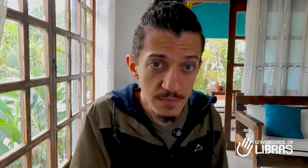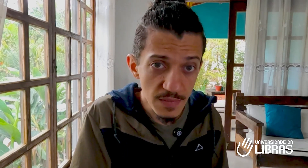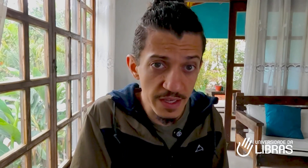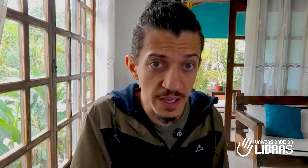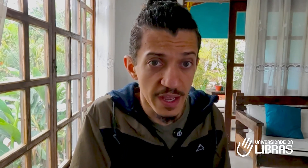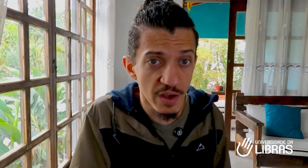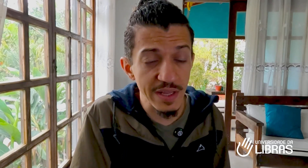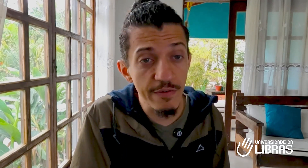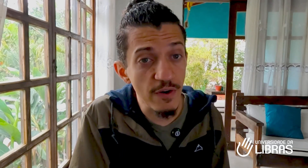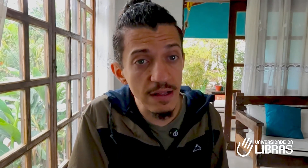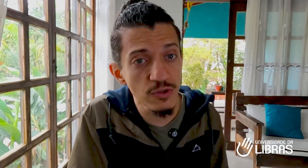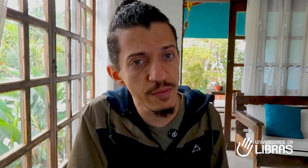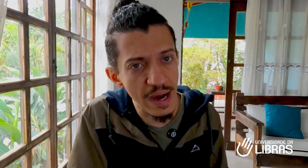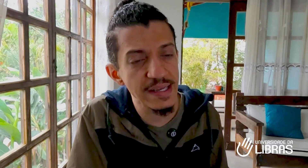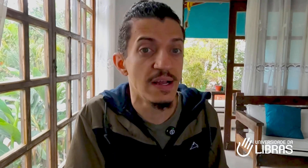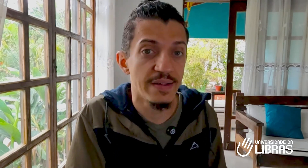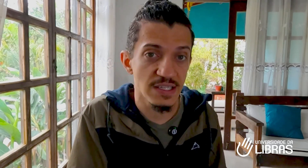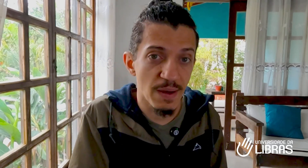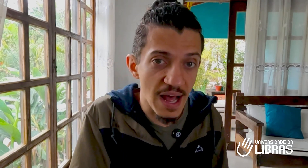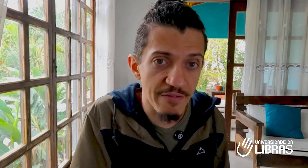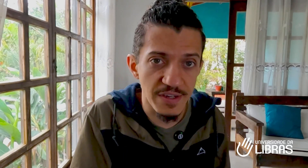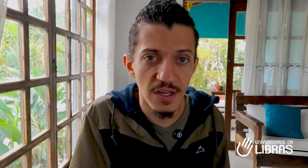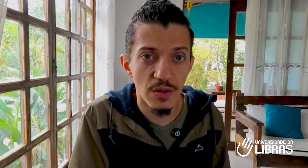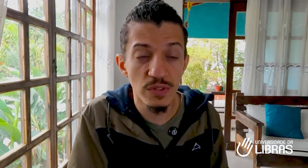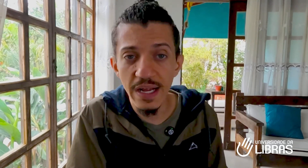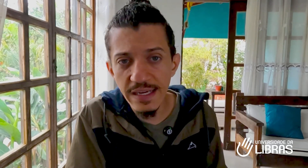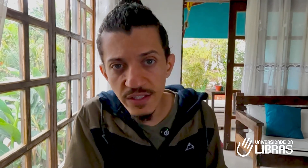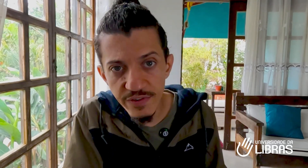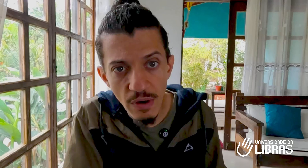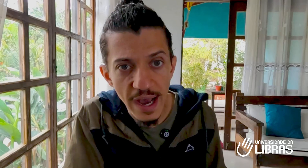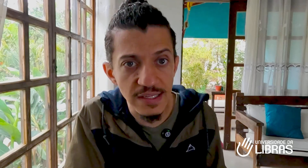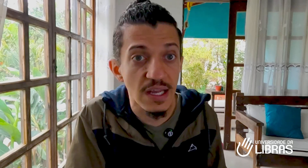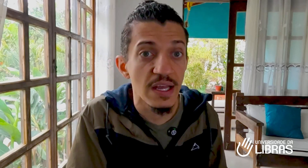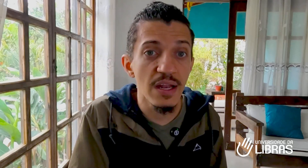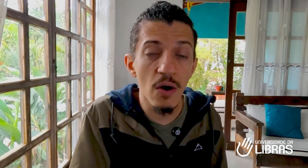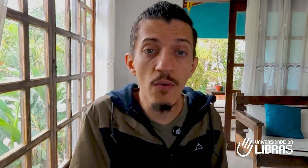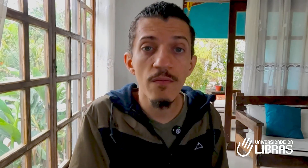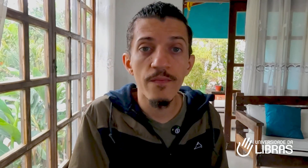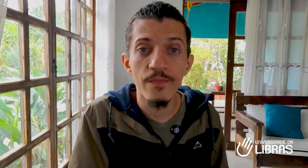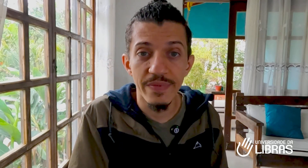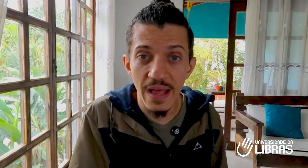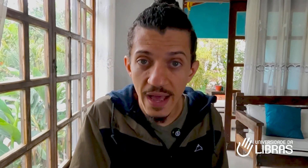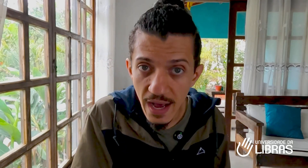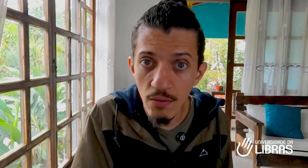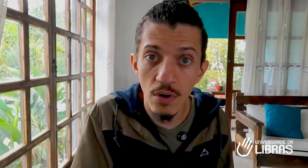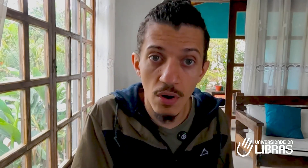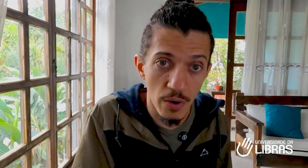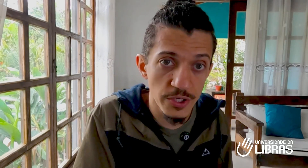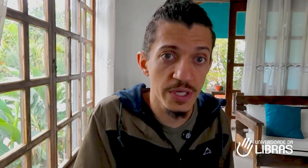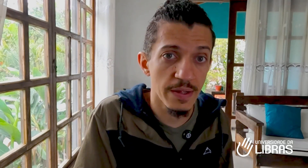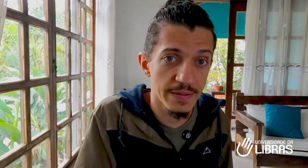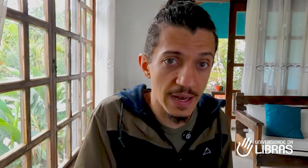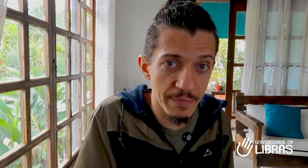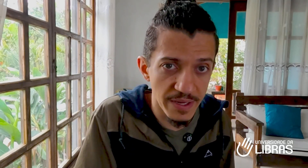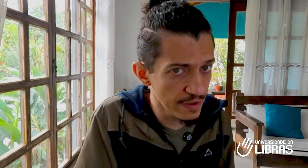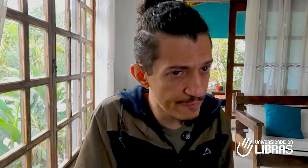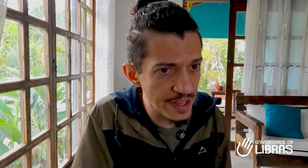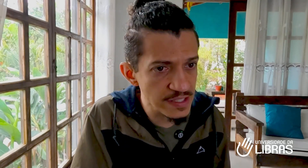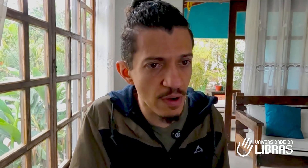E eu estava focado demais nas palavras, nos sinais individuais, e não na real lógica da Libras. E foi nesse momento que